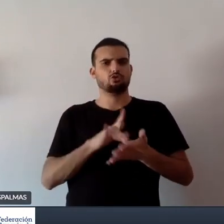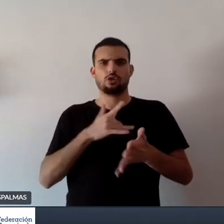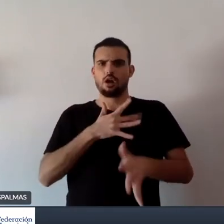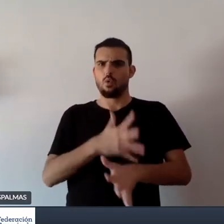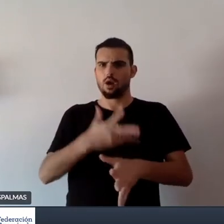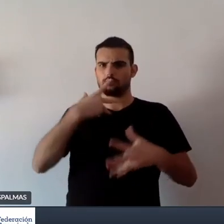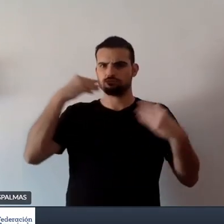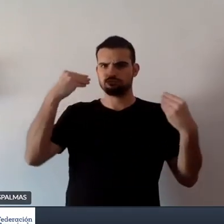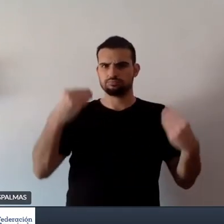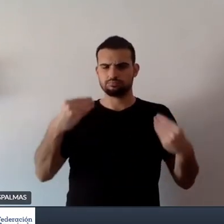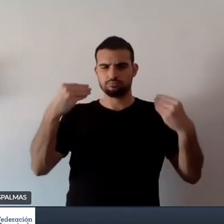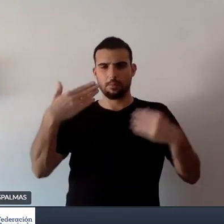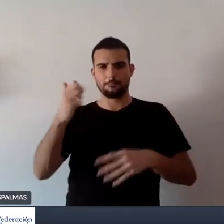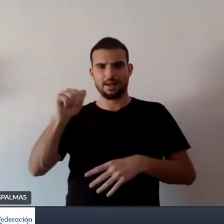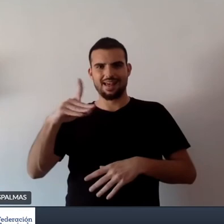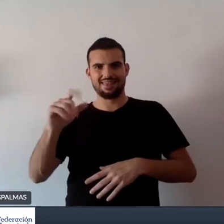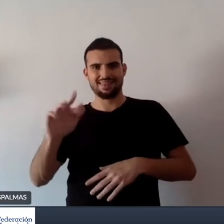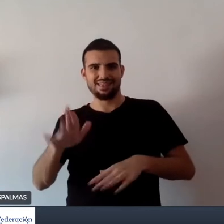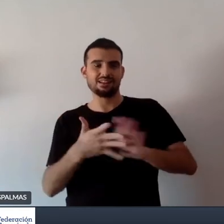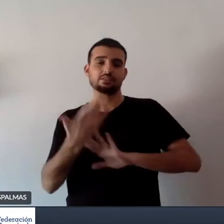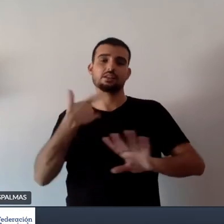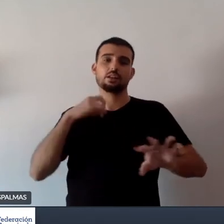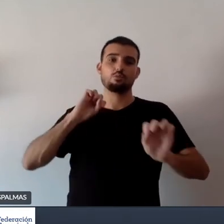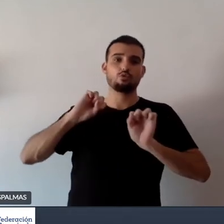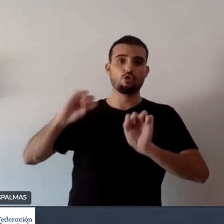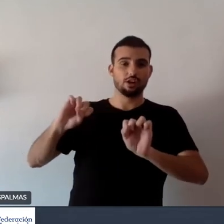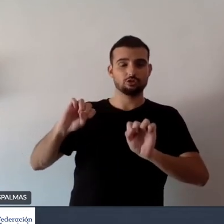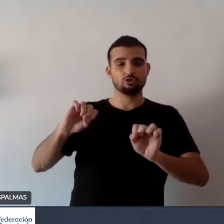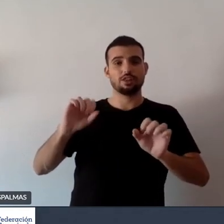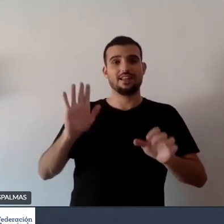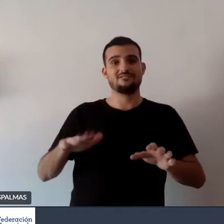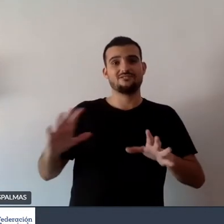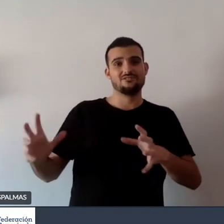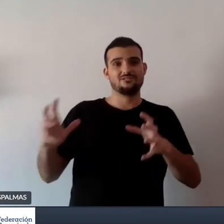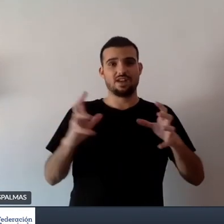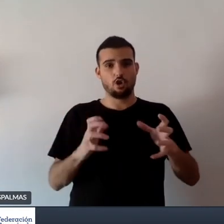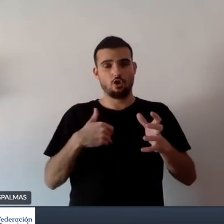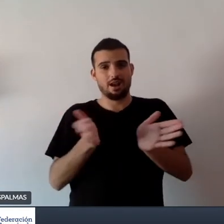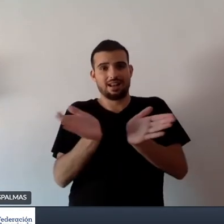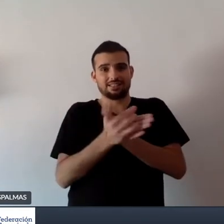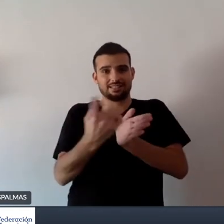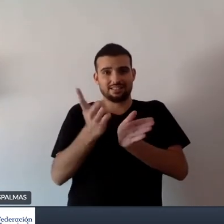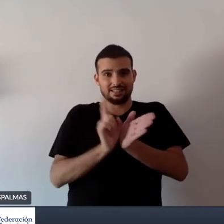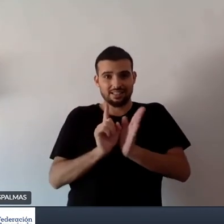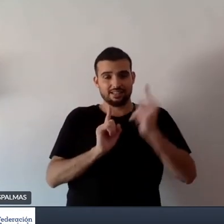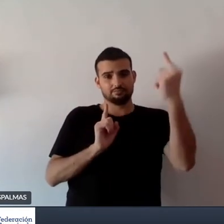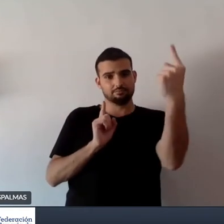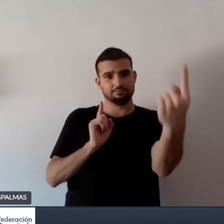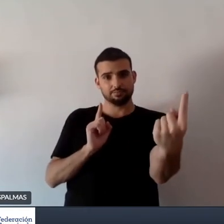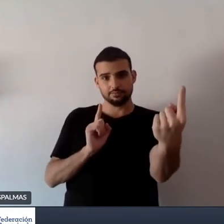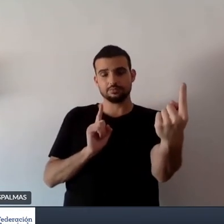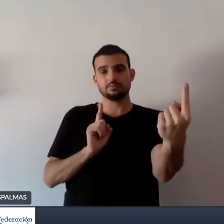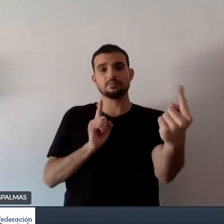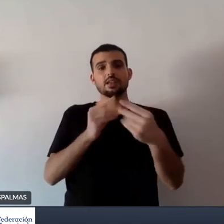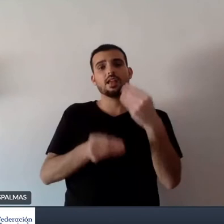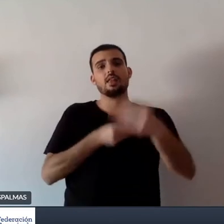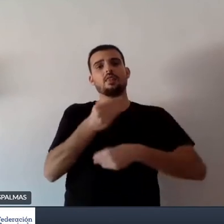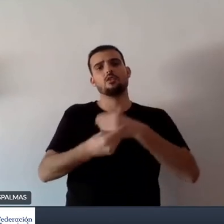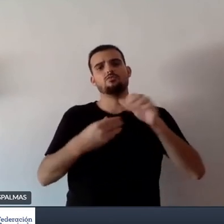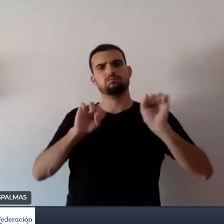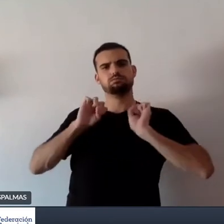Bamber. El bloqueador del lado de balón se abre a la esquina y el del lado contrario viene a poner un bloque directo lateral.